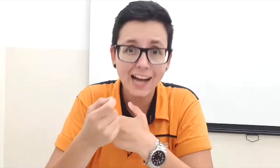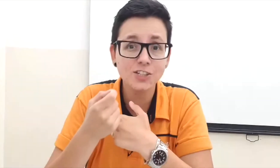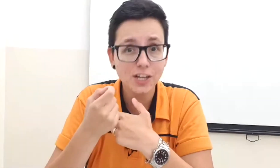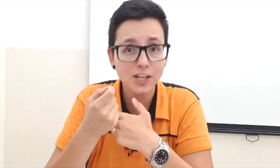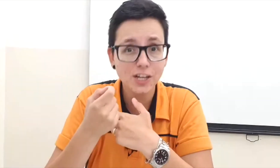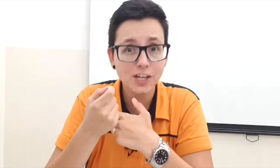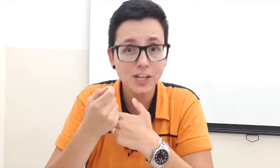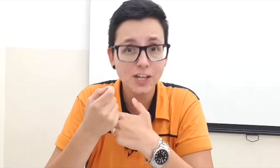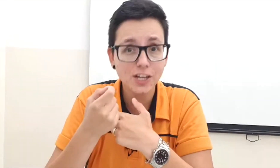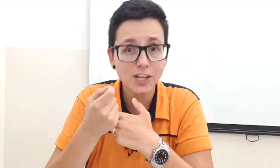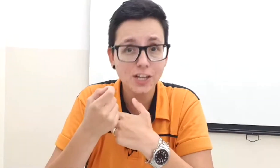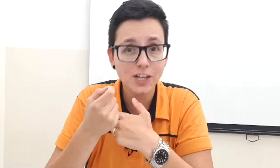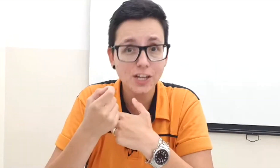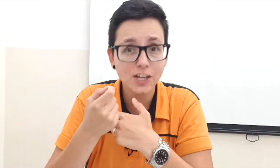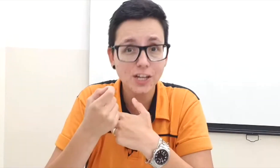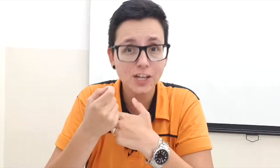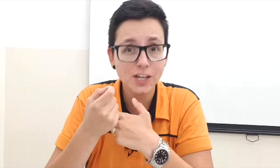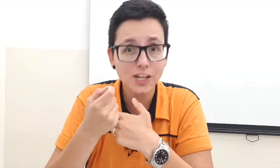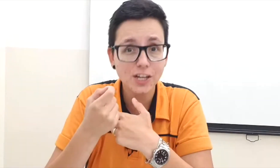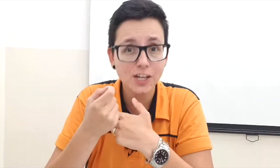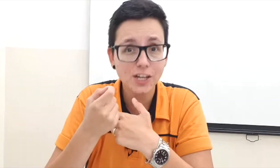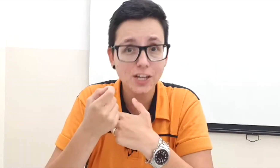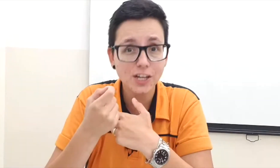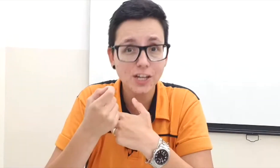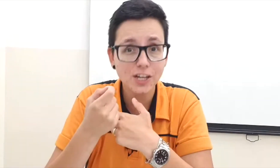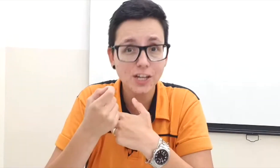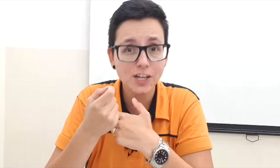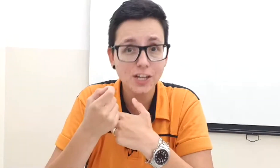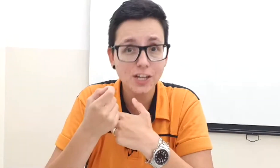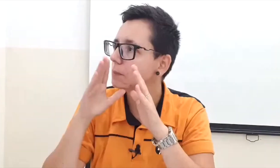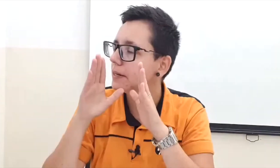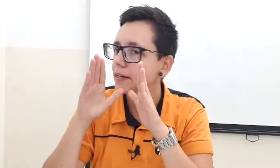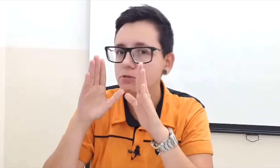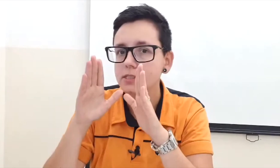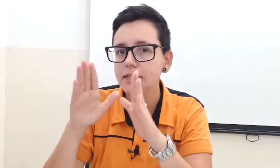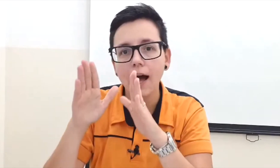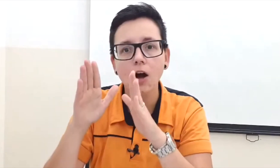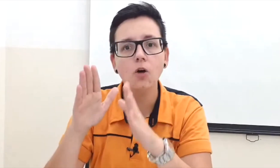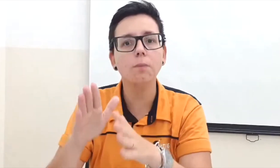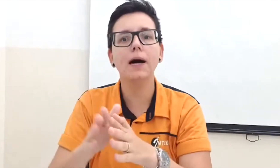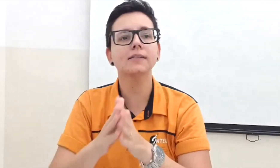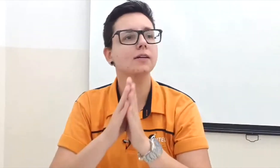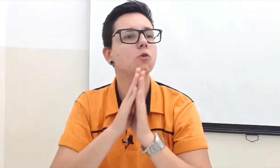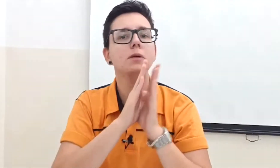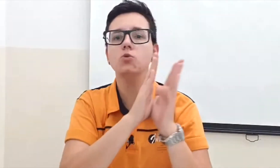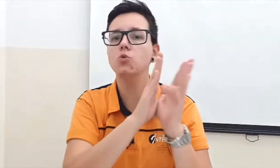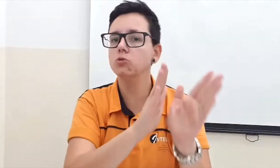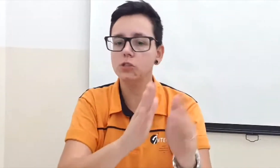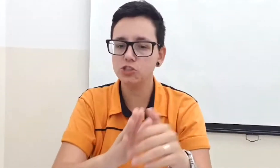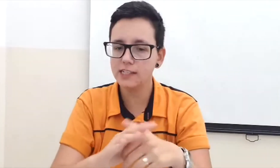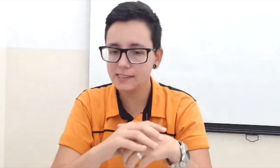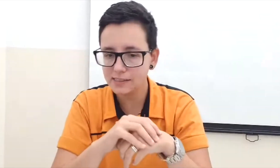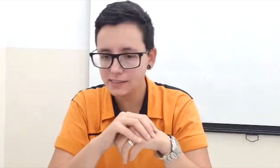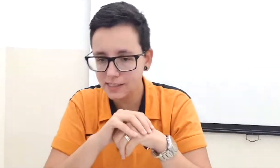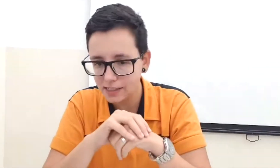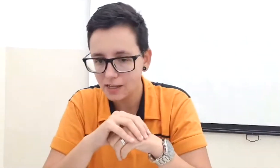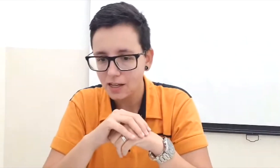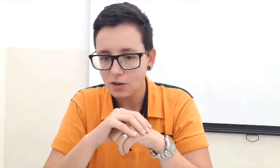em memorizar os sinais. Nossa, Pro, eu acabo de aprender um sinal, passa 1 minuto e eu já esqueci. Você